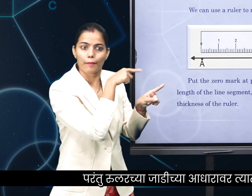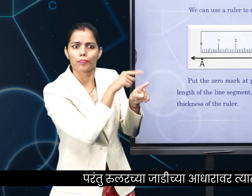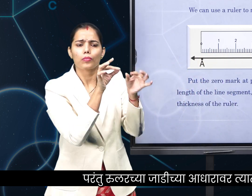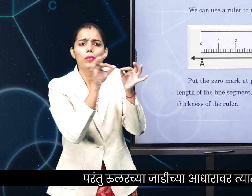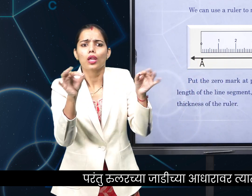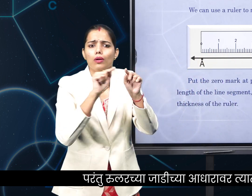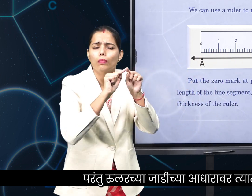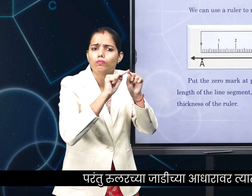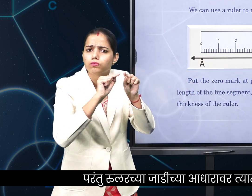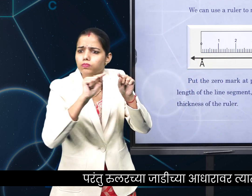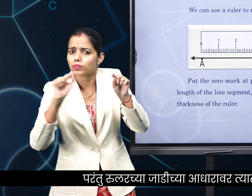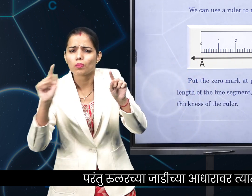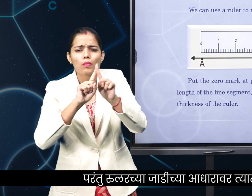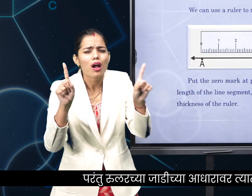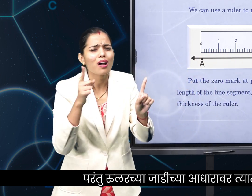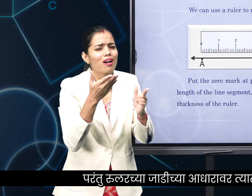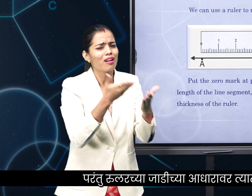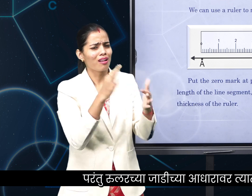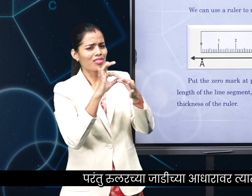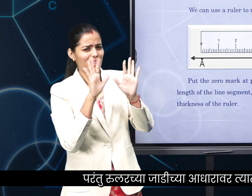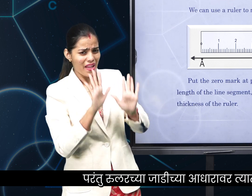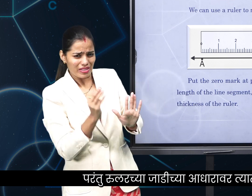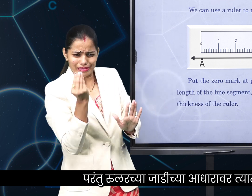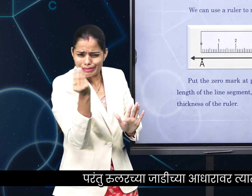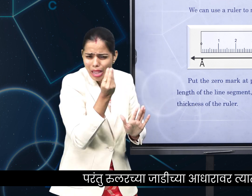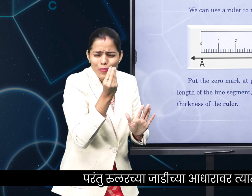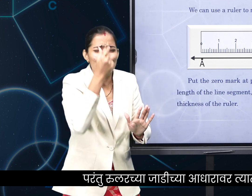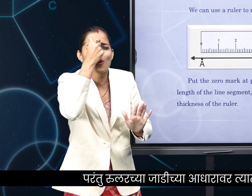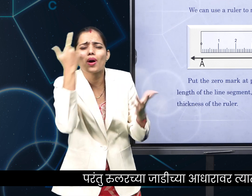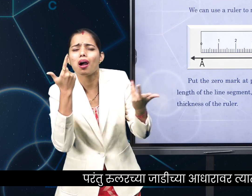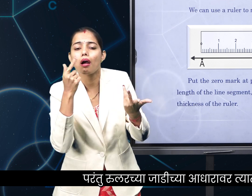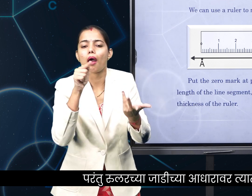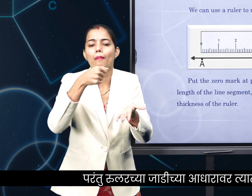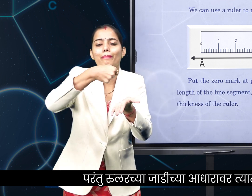परंतु रुलरच्या जाडीच्या आधारावर त्यात काही त्रुटी असू शकतात.